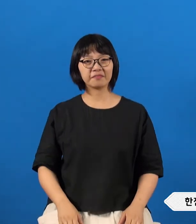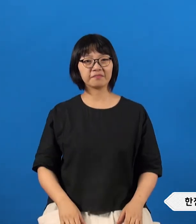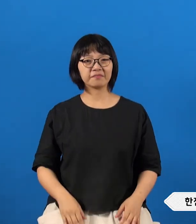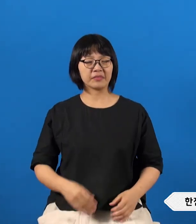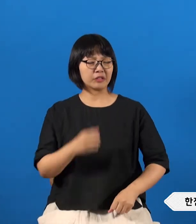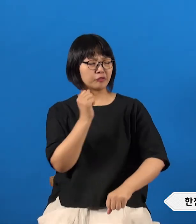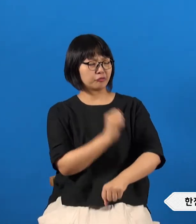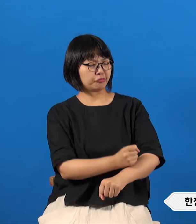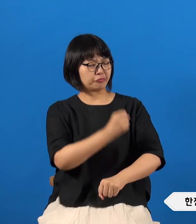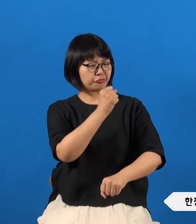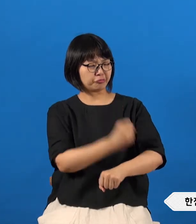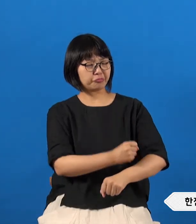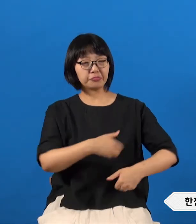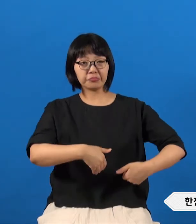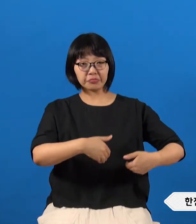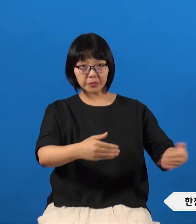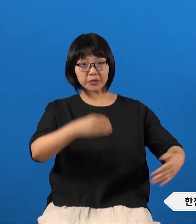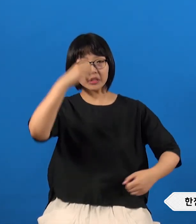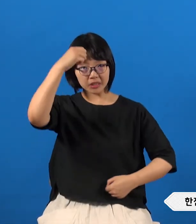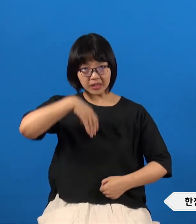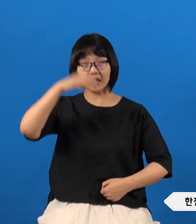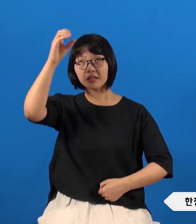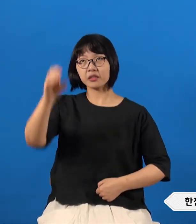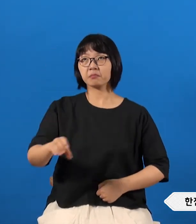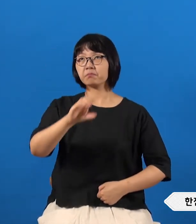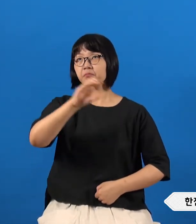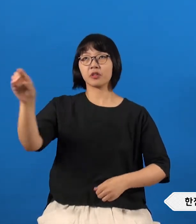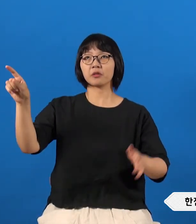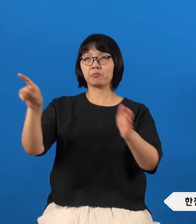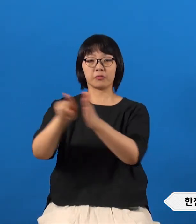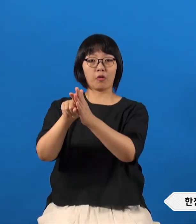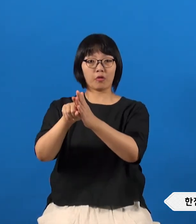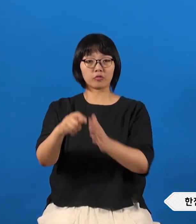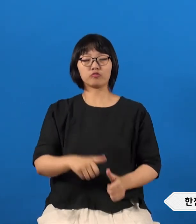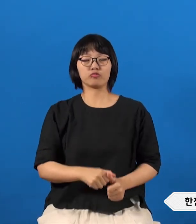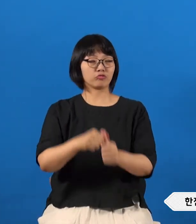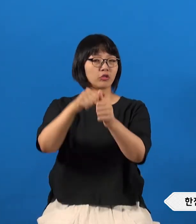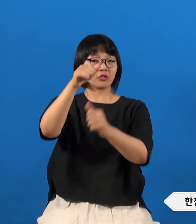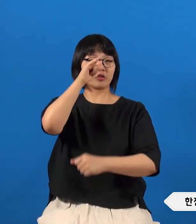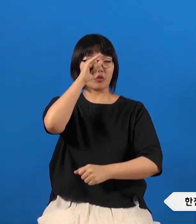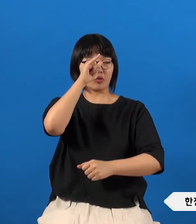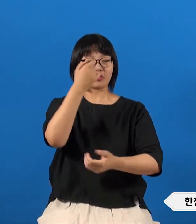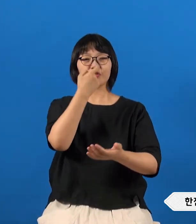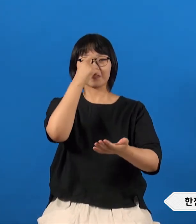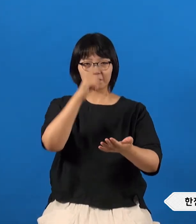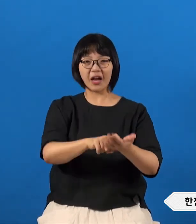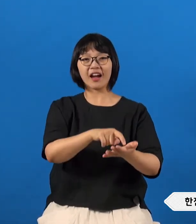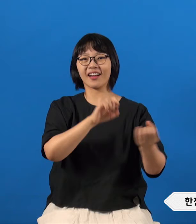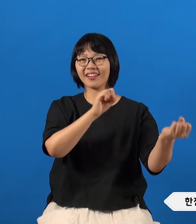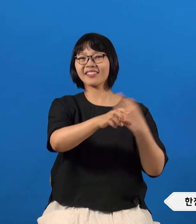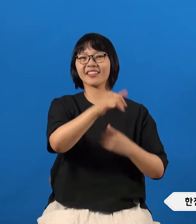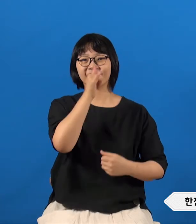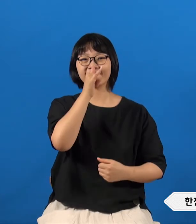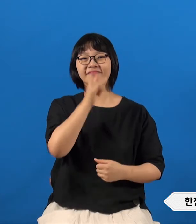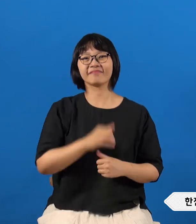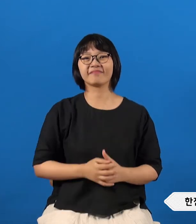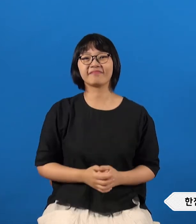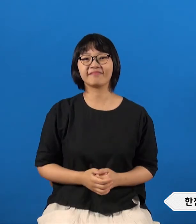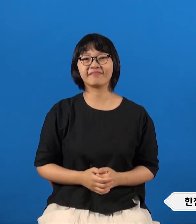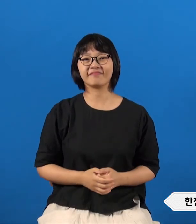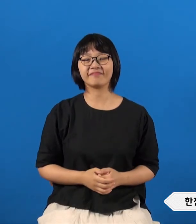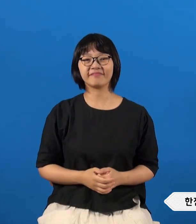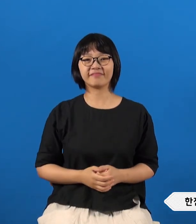그런 부담도 질 필요 없고 그냥 십자가를 믿기만 하면 구원받는다고 하니까 그거 참 쉽다 생각할 수